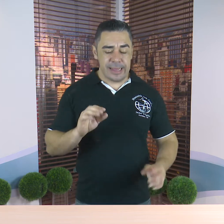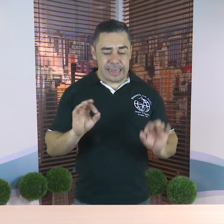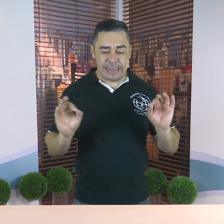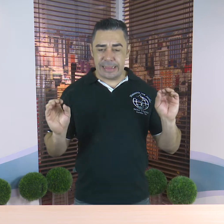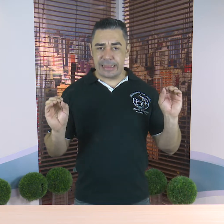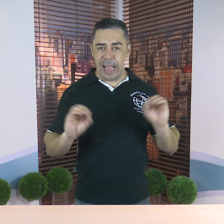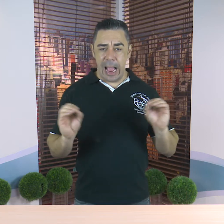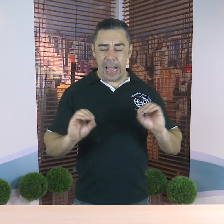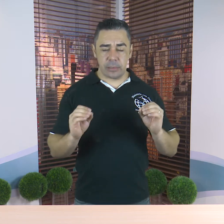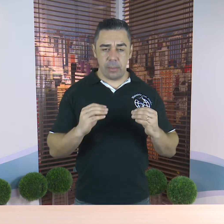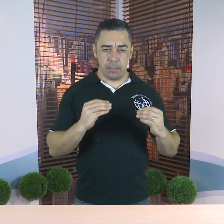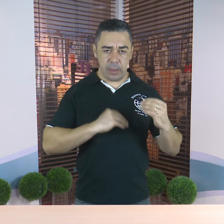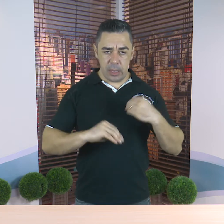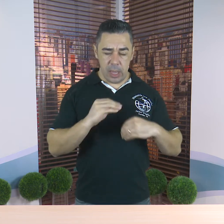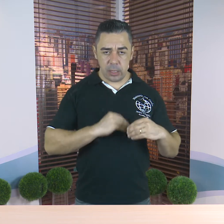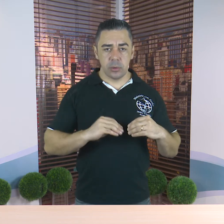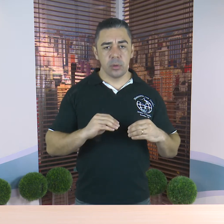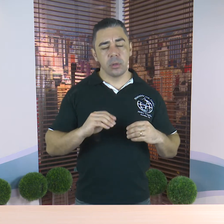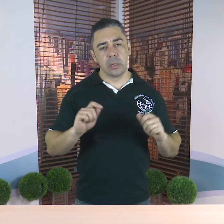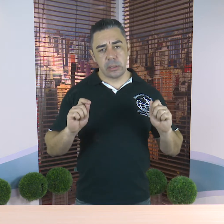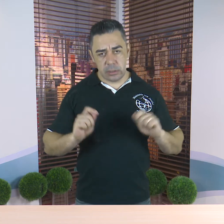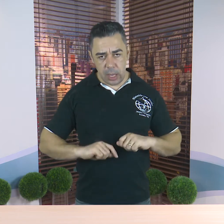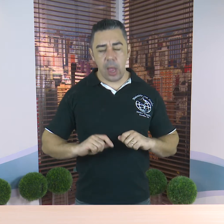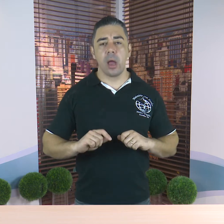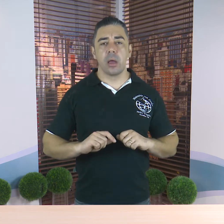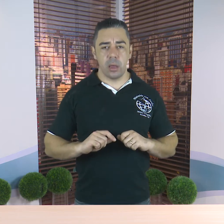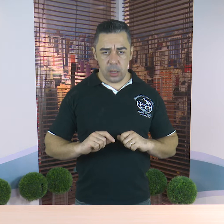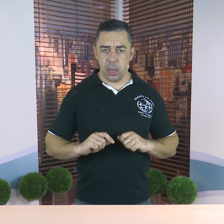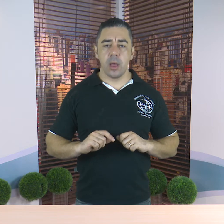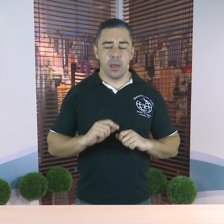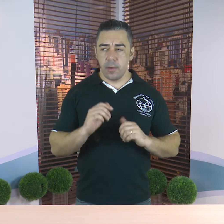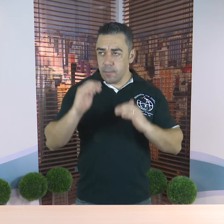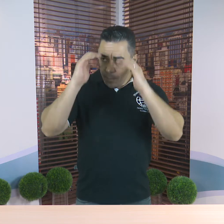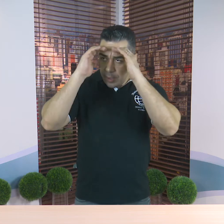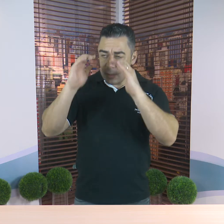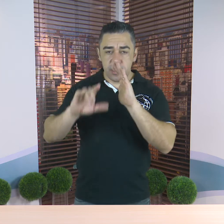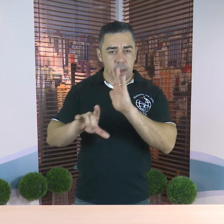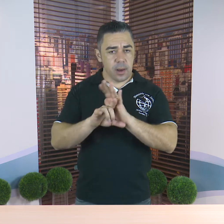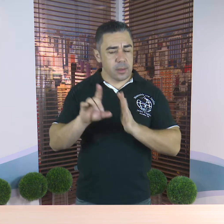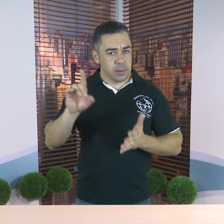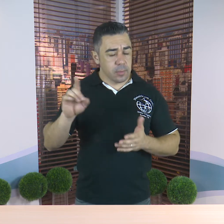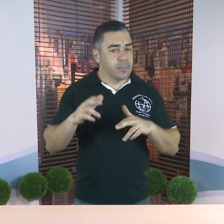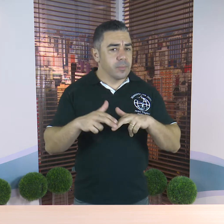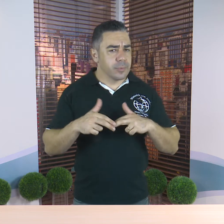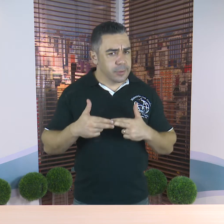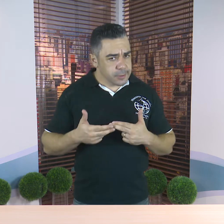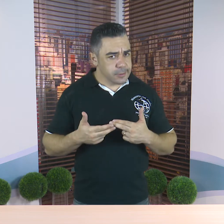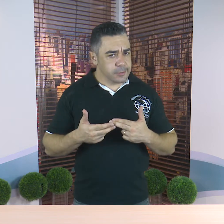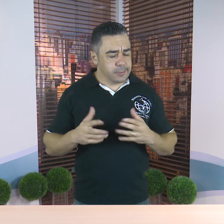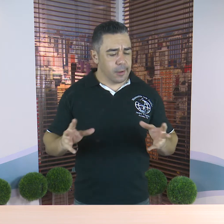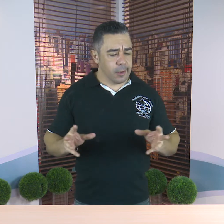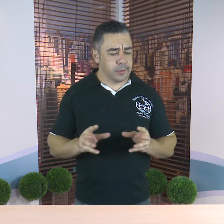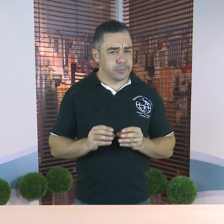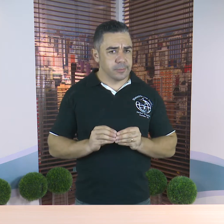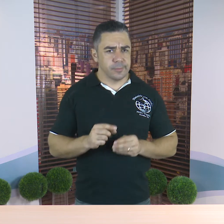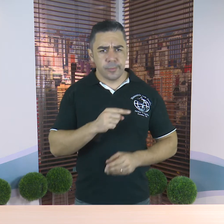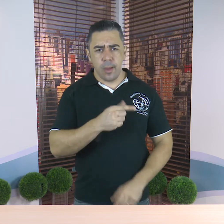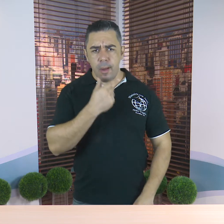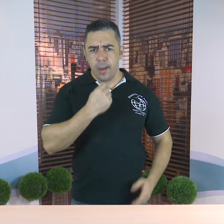e facilmente poderá obedecer à lei de Deus. Portanto, de forma bem resumida, o